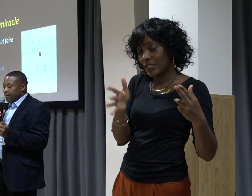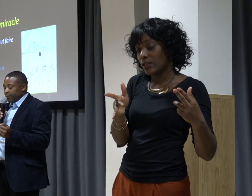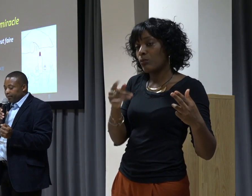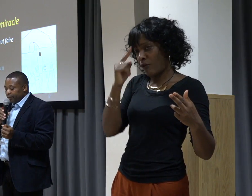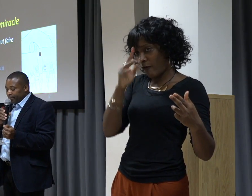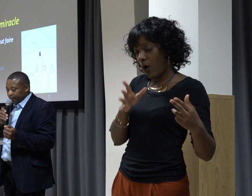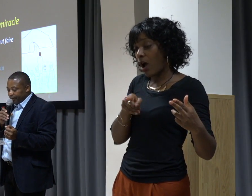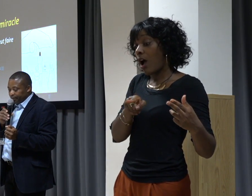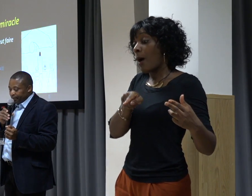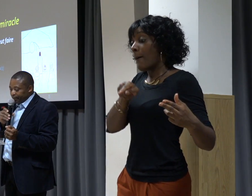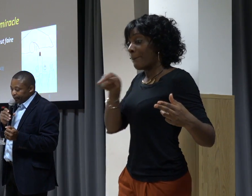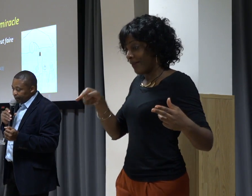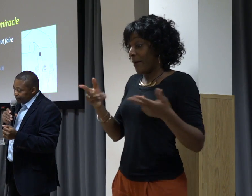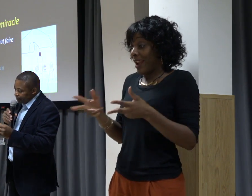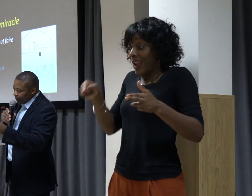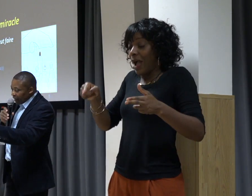faire.